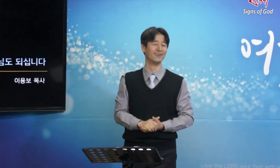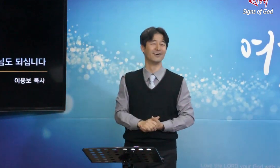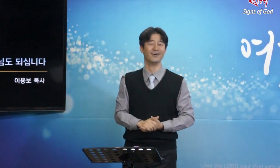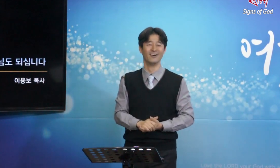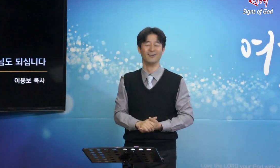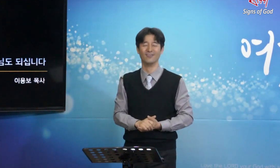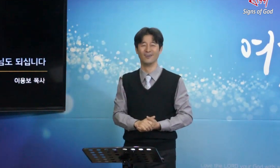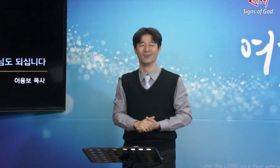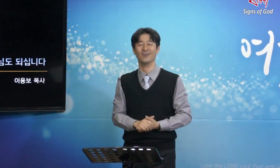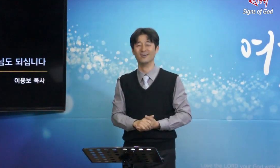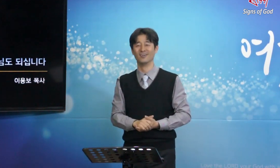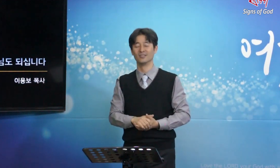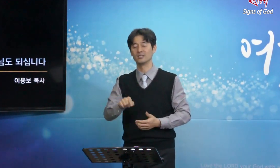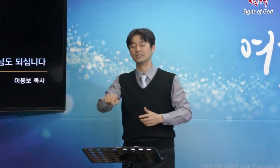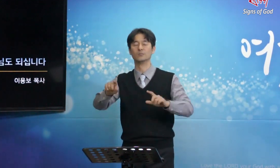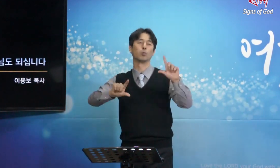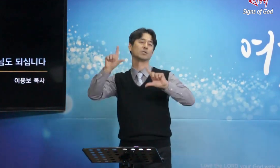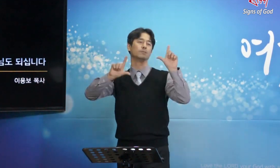참 궁금했었는데